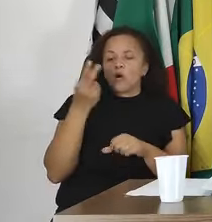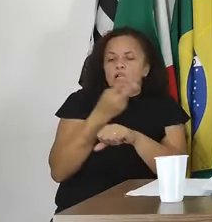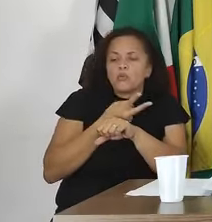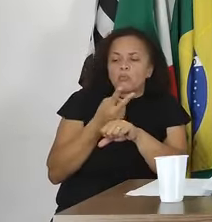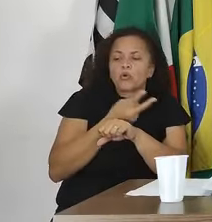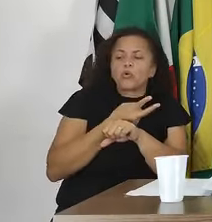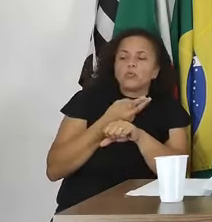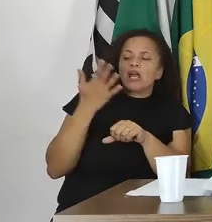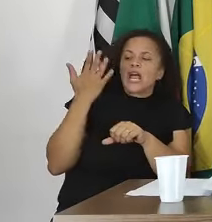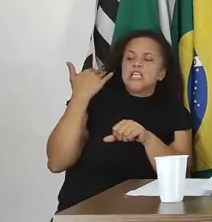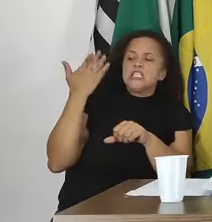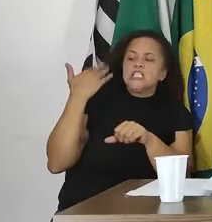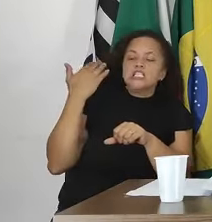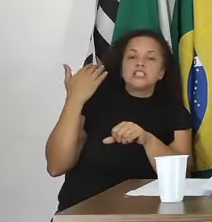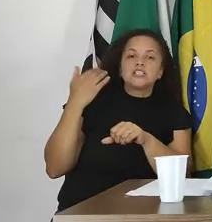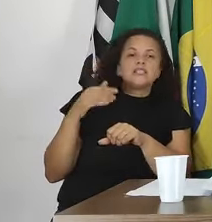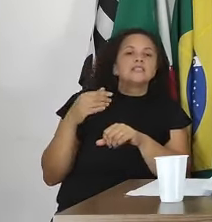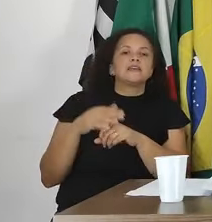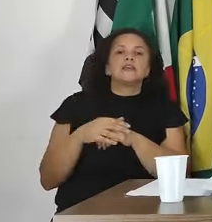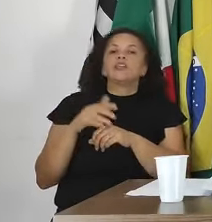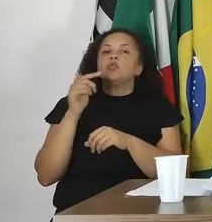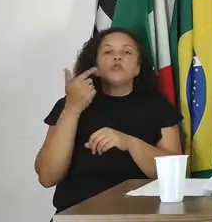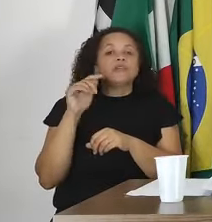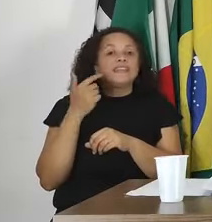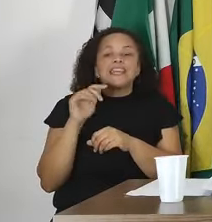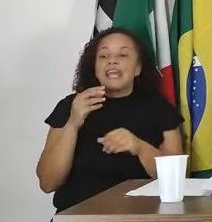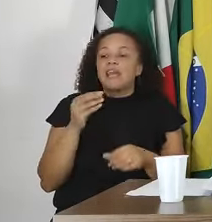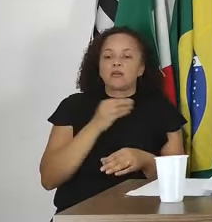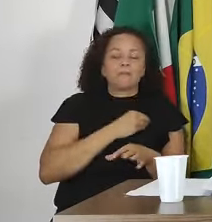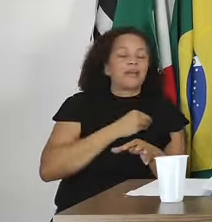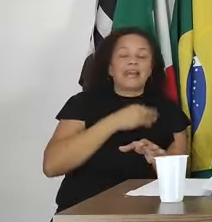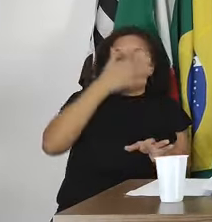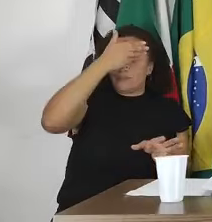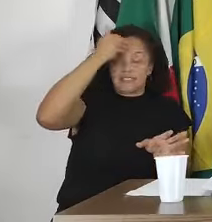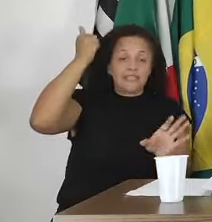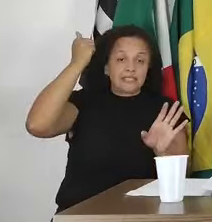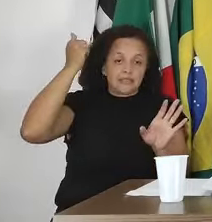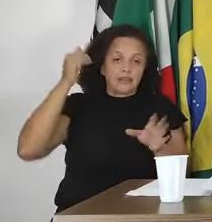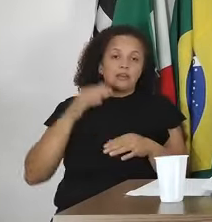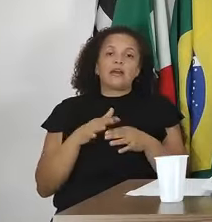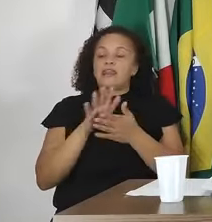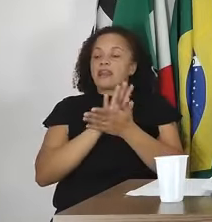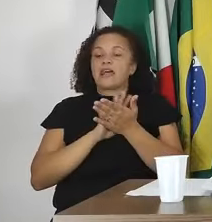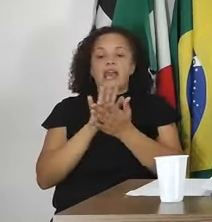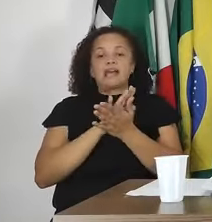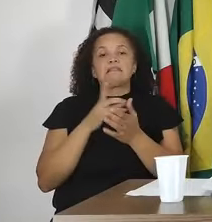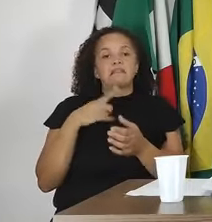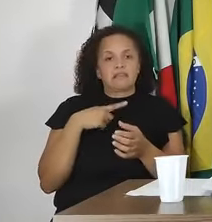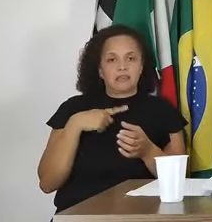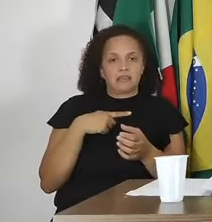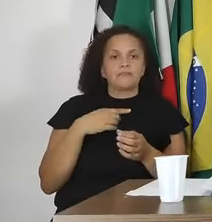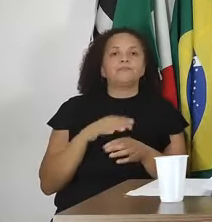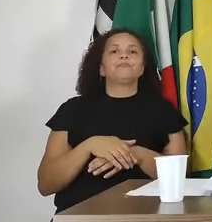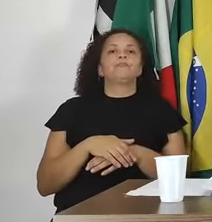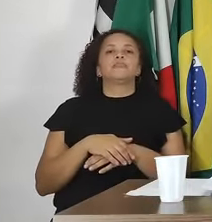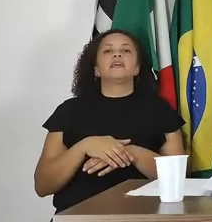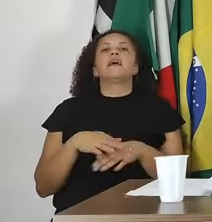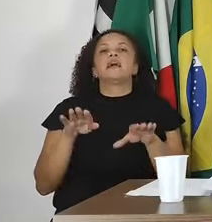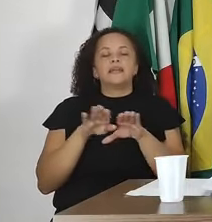conhecer ele vai ver que tá tudo apagado lá, não tem nada, não fala mais nada do meu passado. E assim na